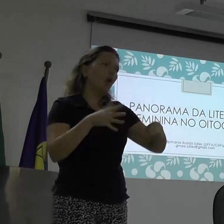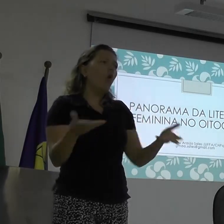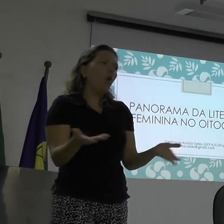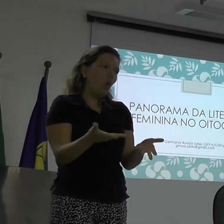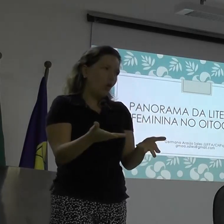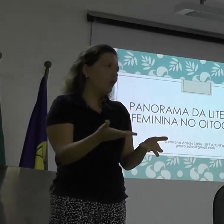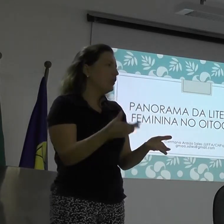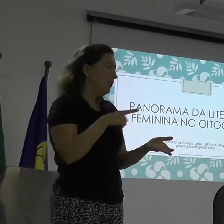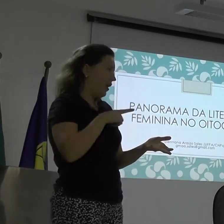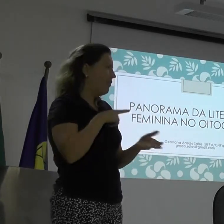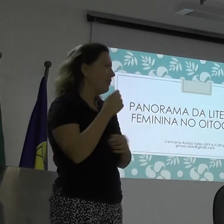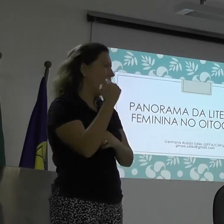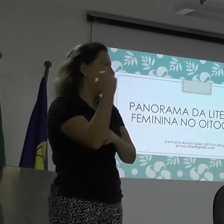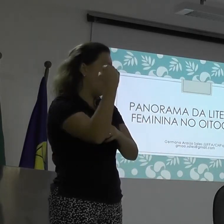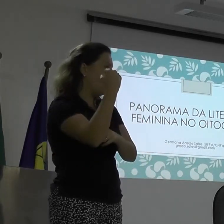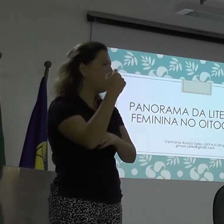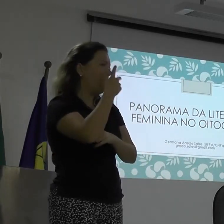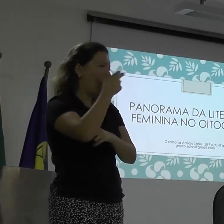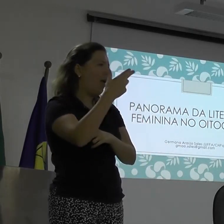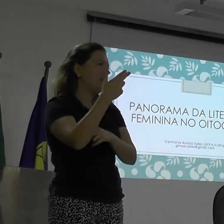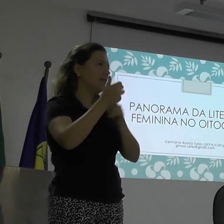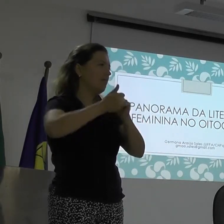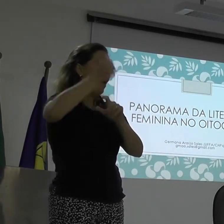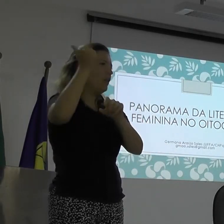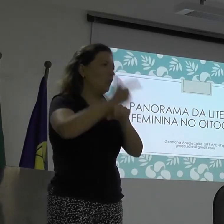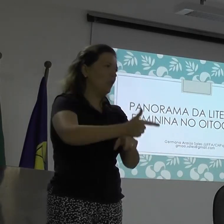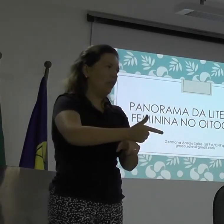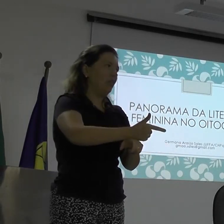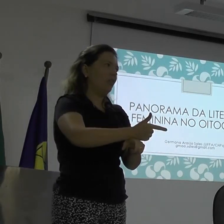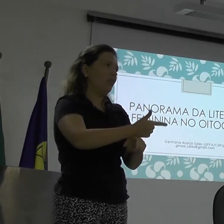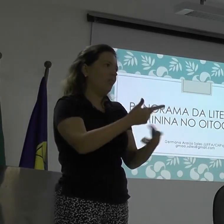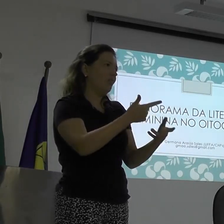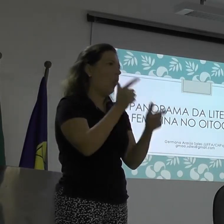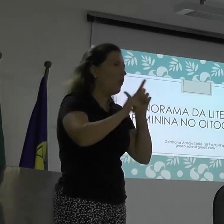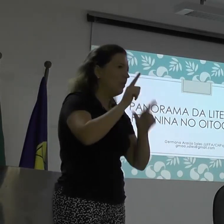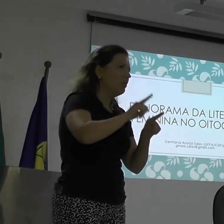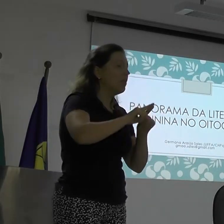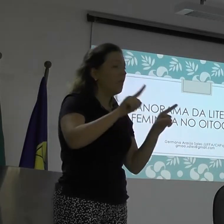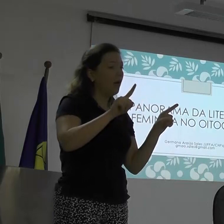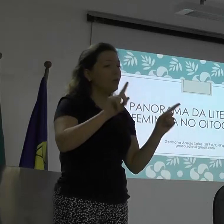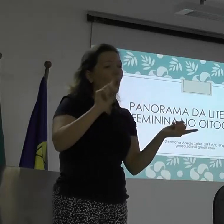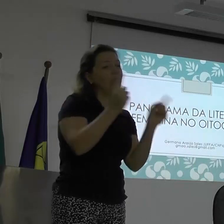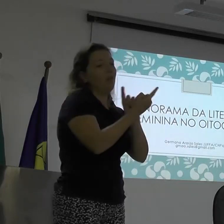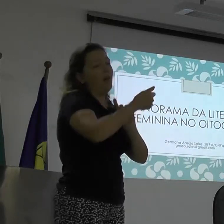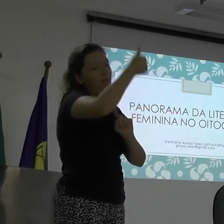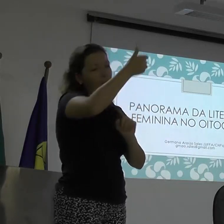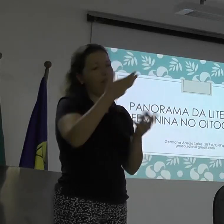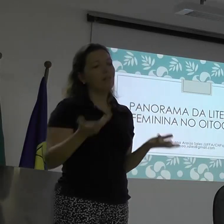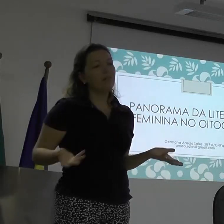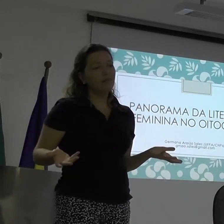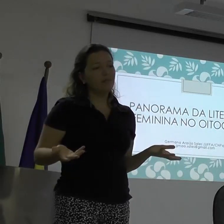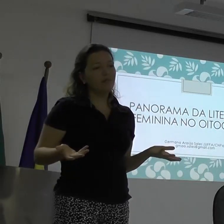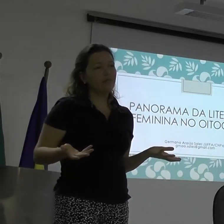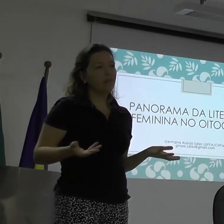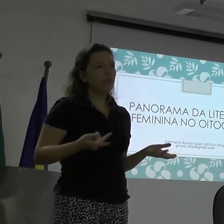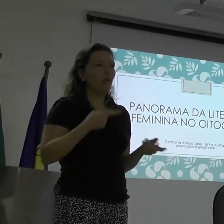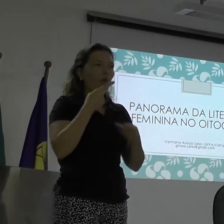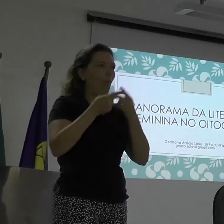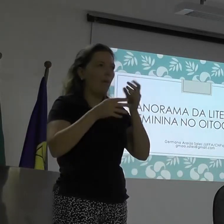chega. Vou rever a minha posição. Principalmente... sem